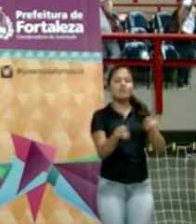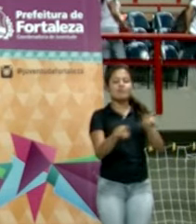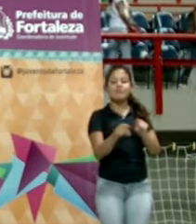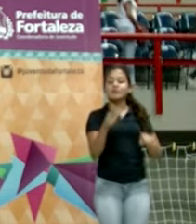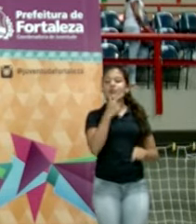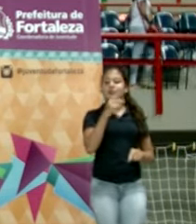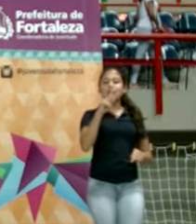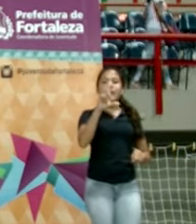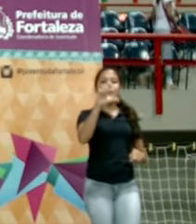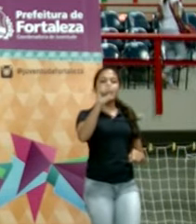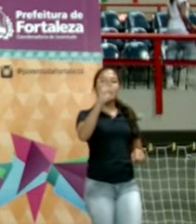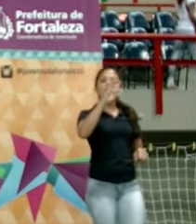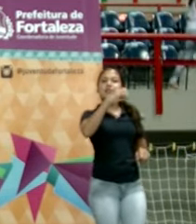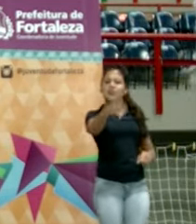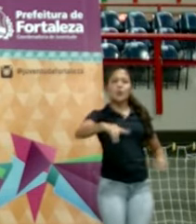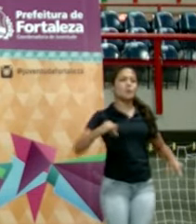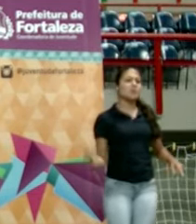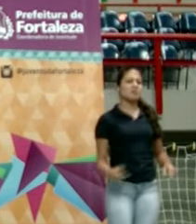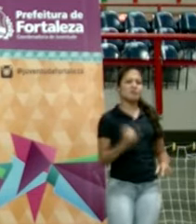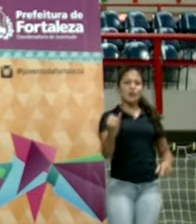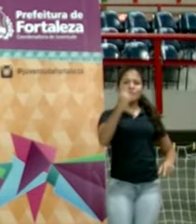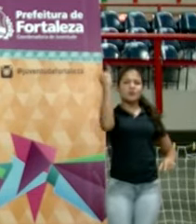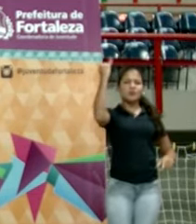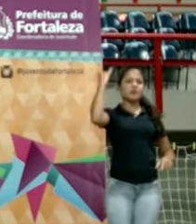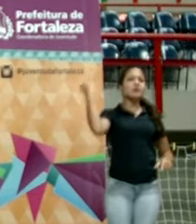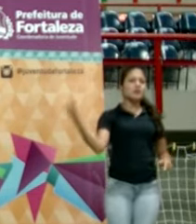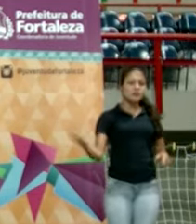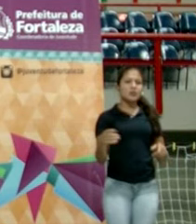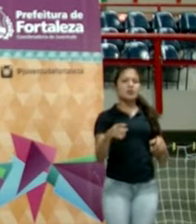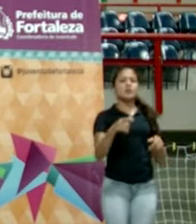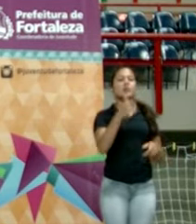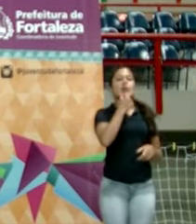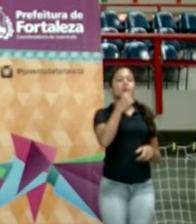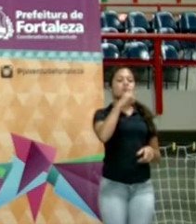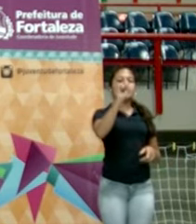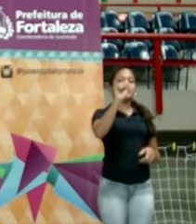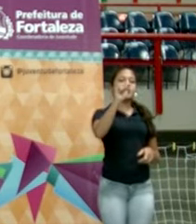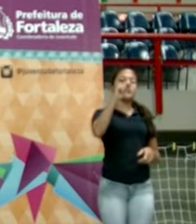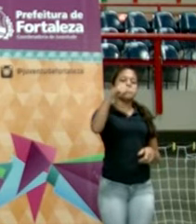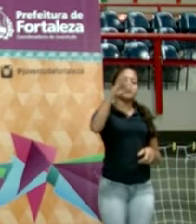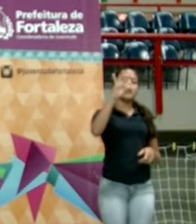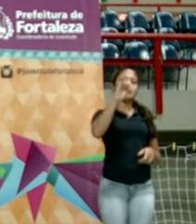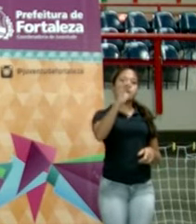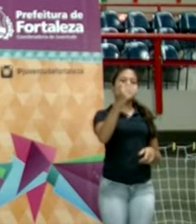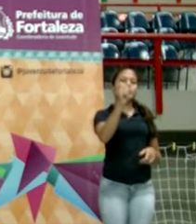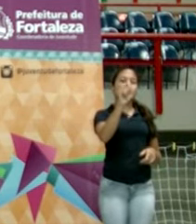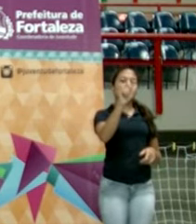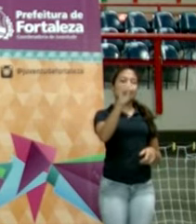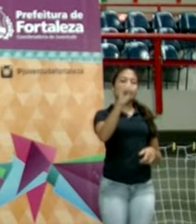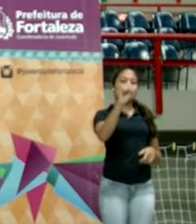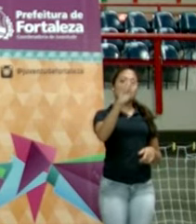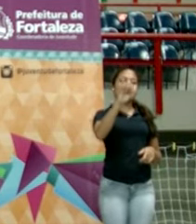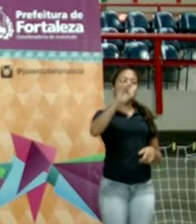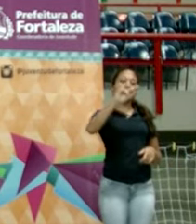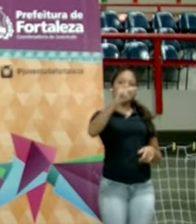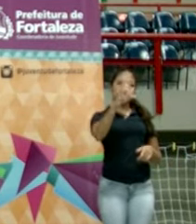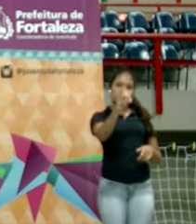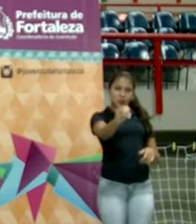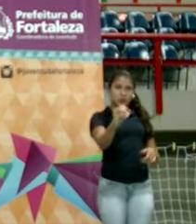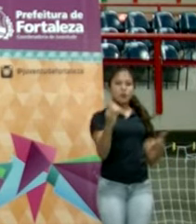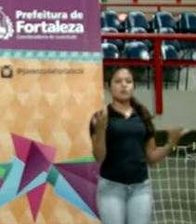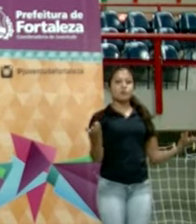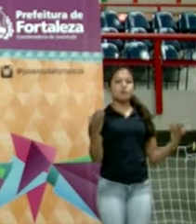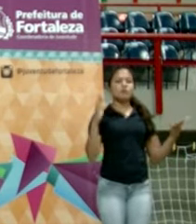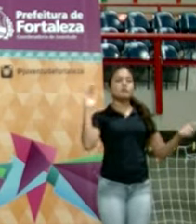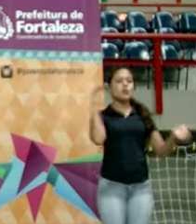vai ser importantíssimo na Idade Média. Quando a gente estiver falando de Santo Agostinho, que vai ser daqui a duas questões, né? Falta só Platão, Aristóteles, depois a